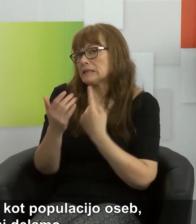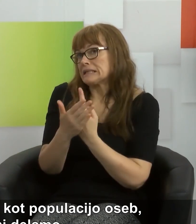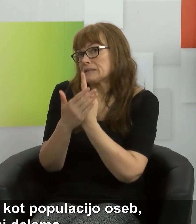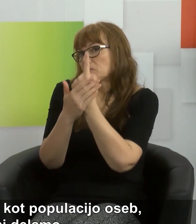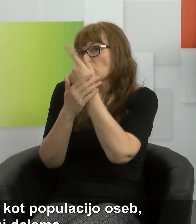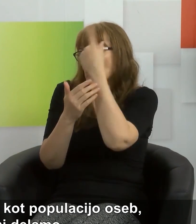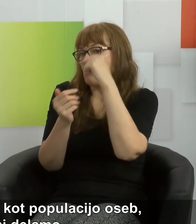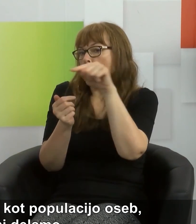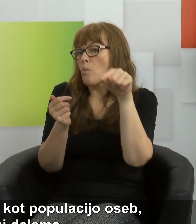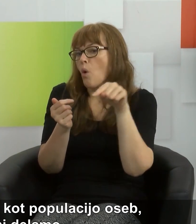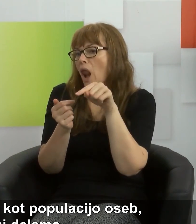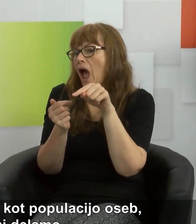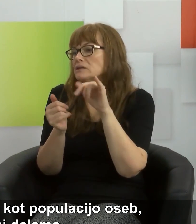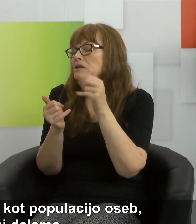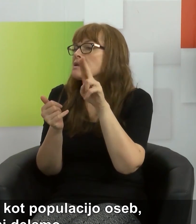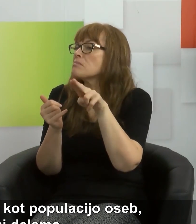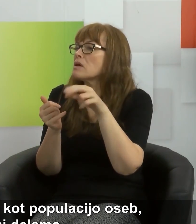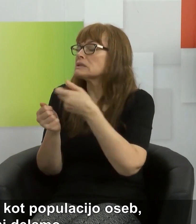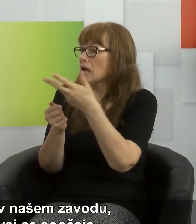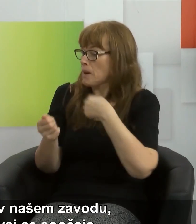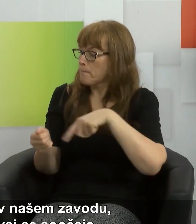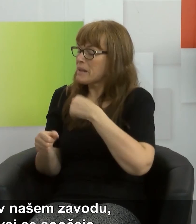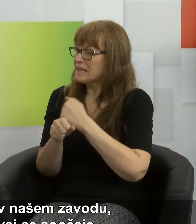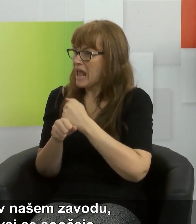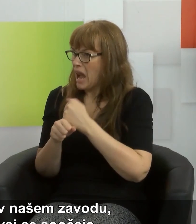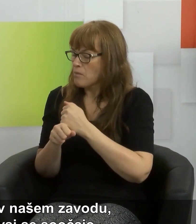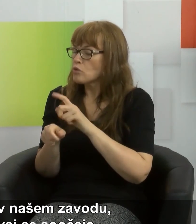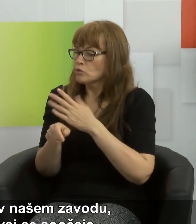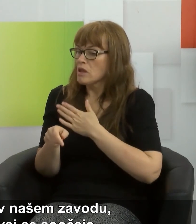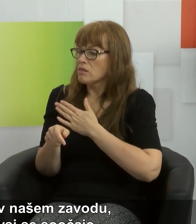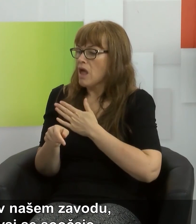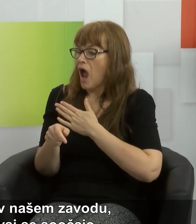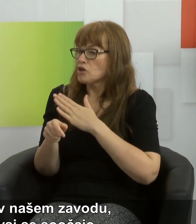to populacijo oseb, s katero mi delamo oziroma ki je tudi